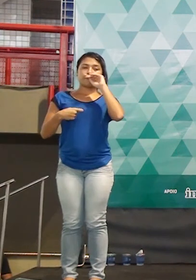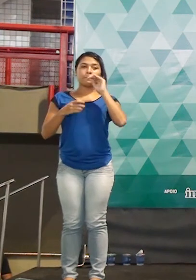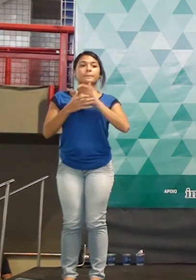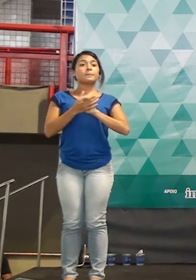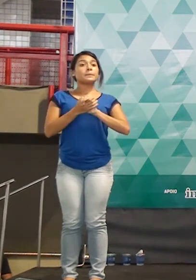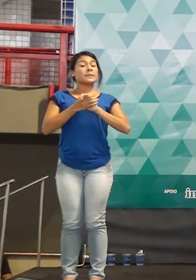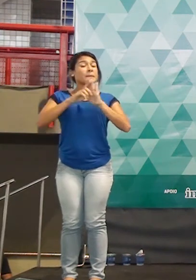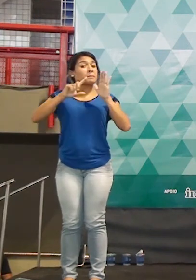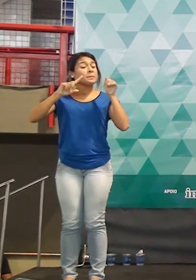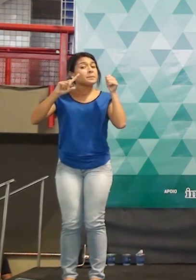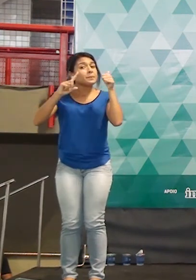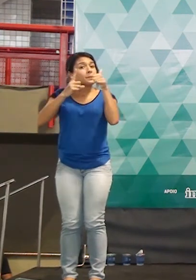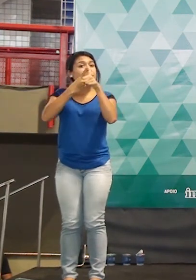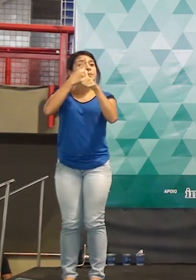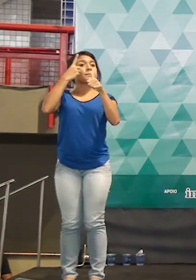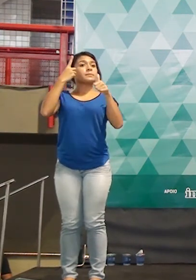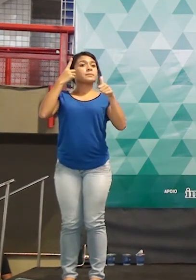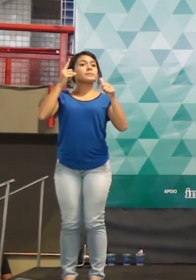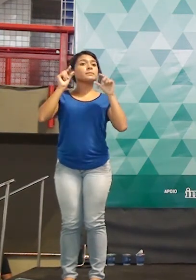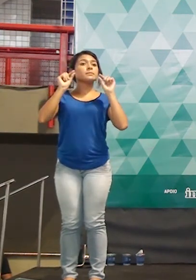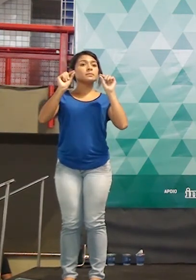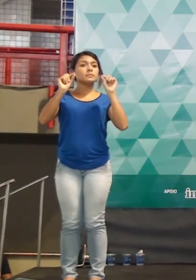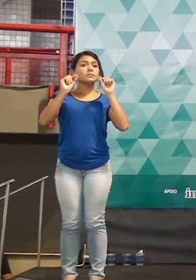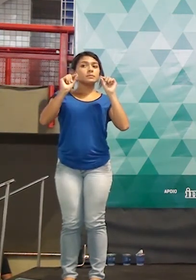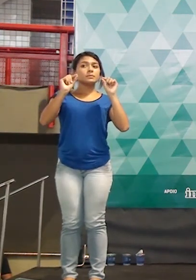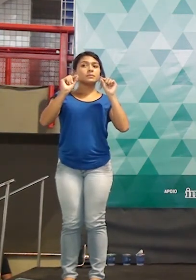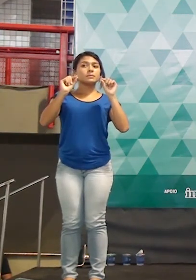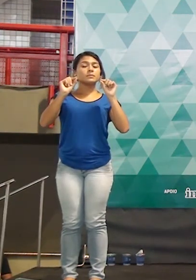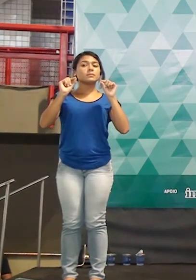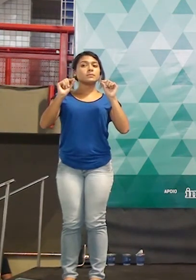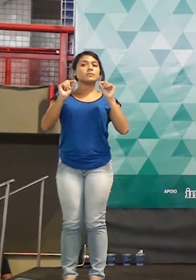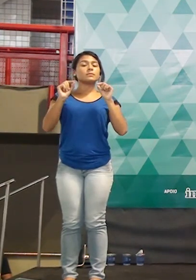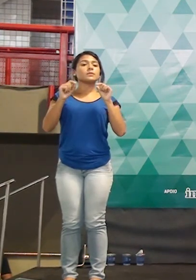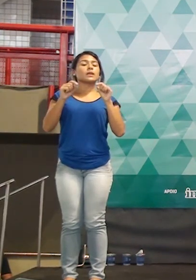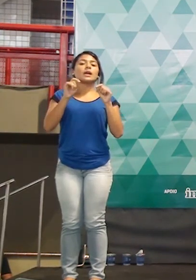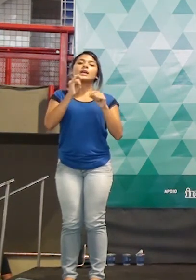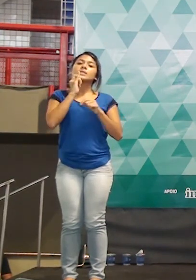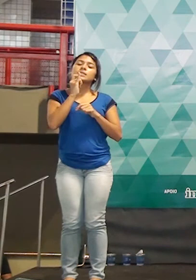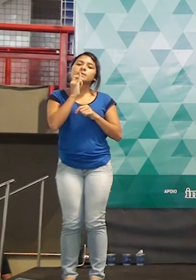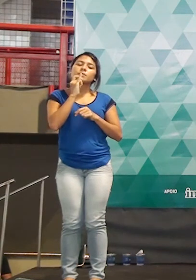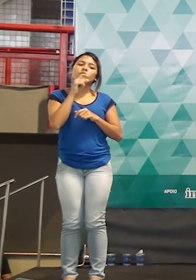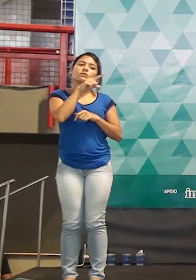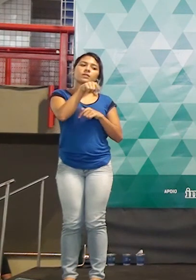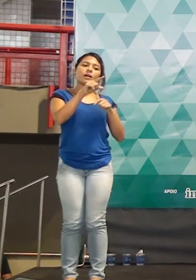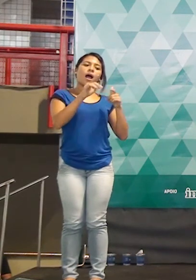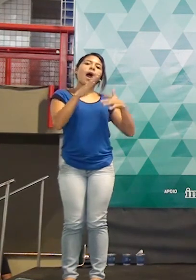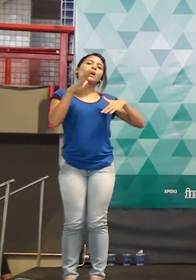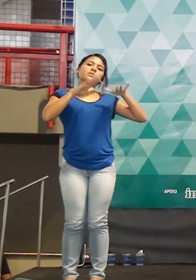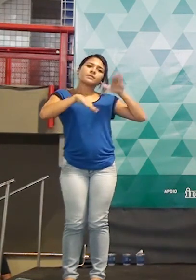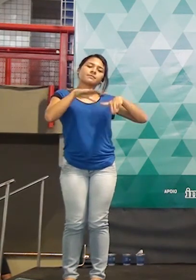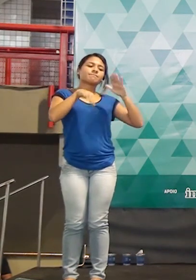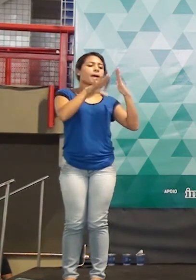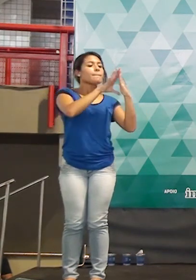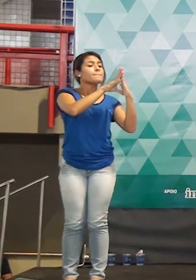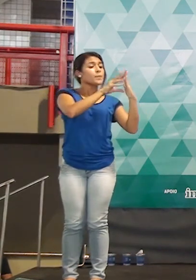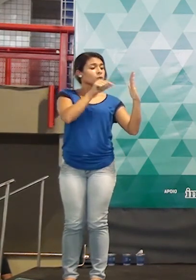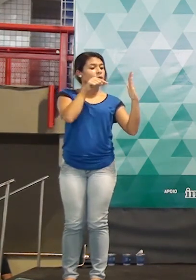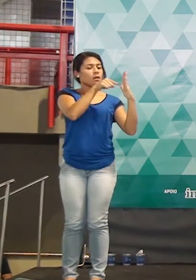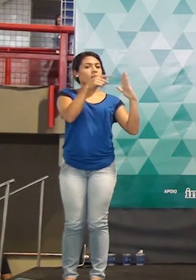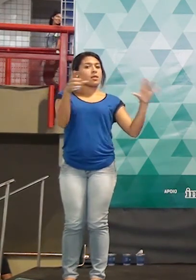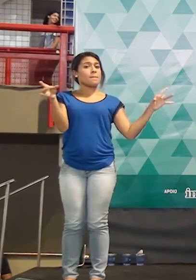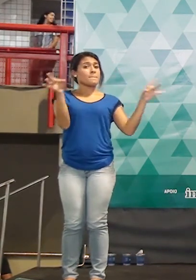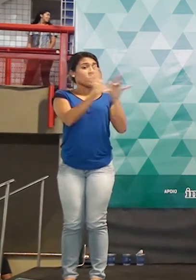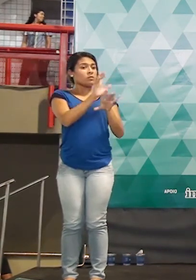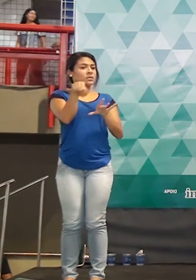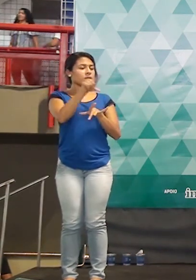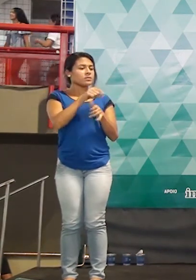lugar, corra às léguas de modelos prontos. Os modelos prontos é aquele que o povo lhe